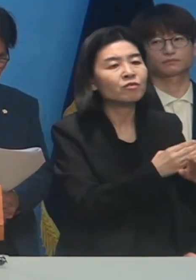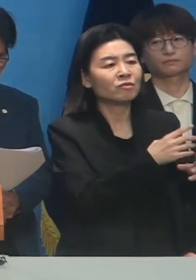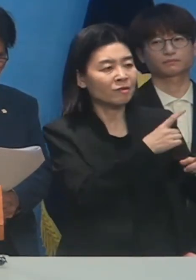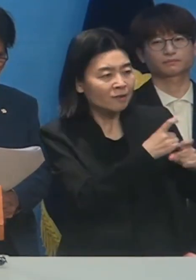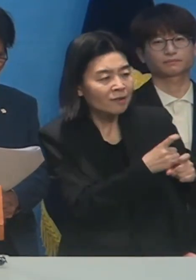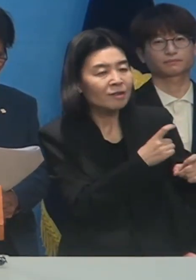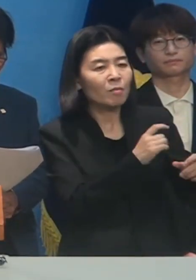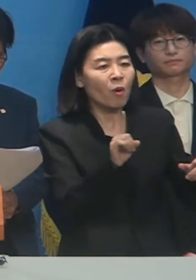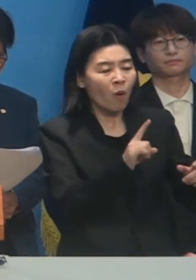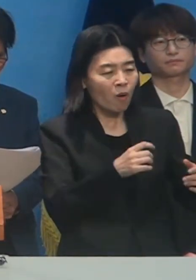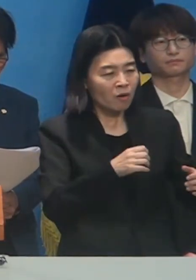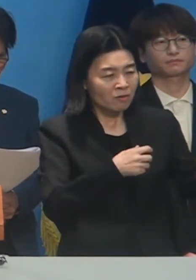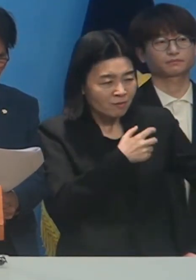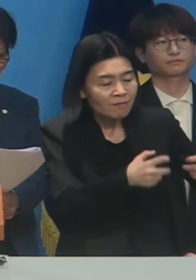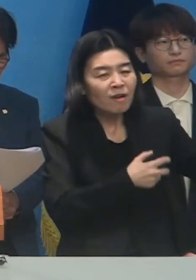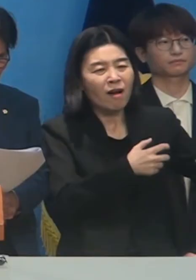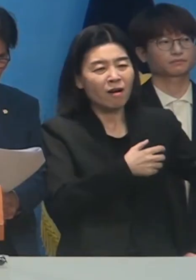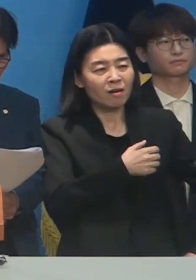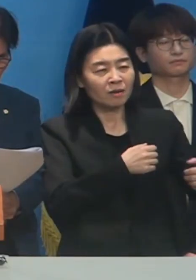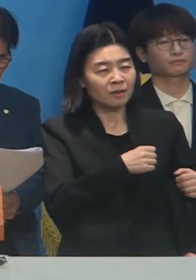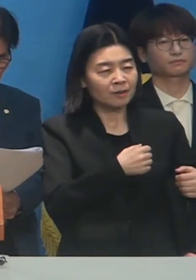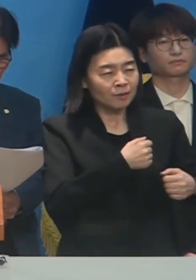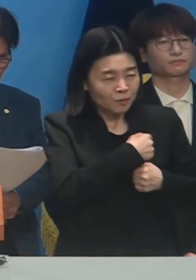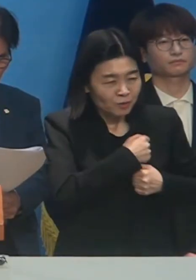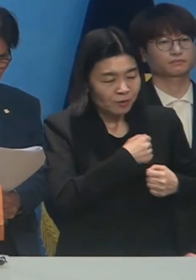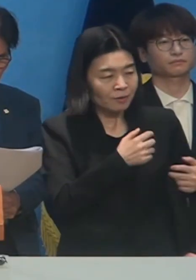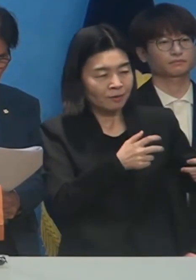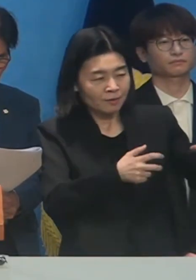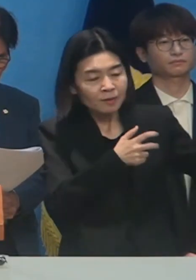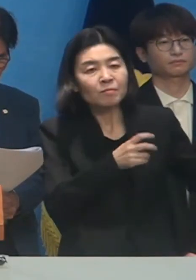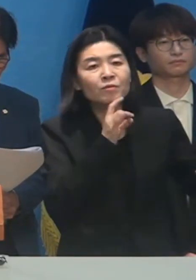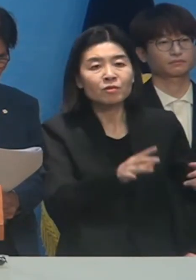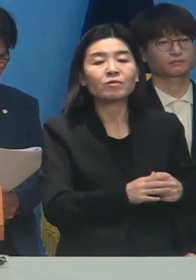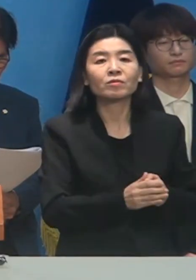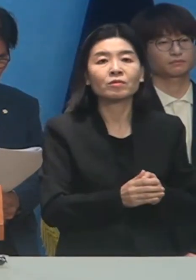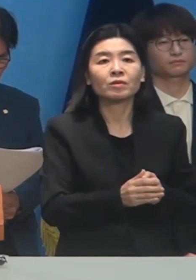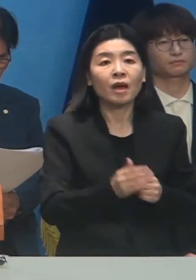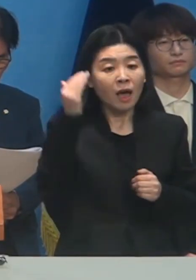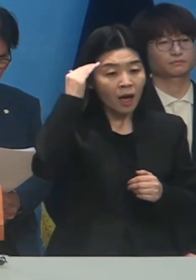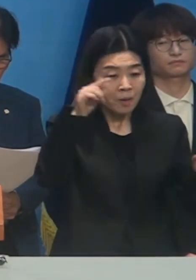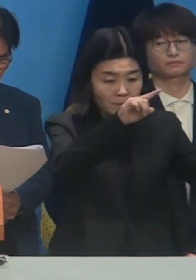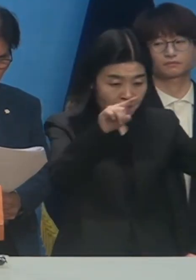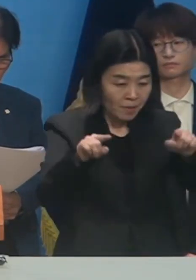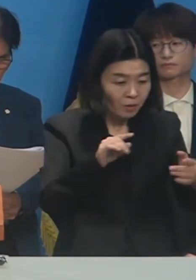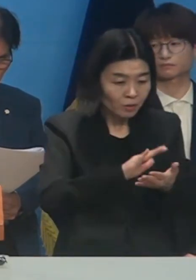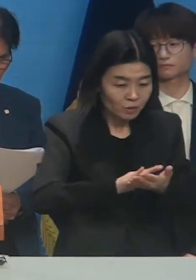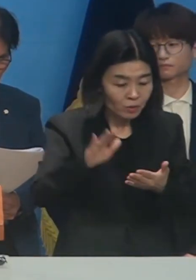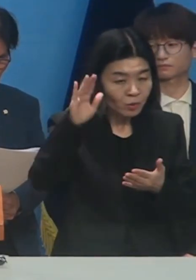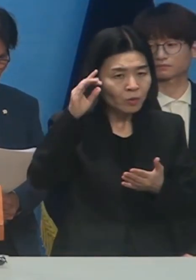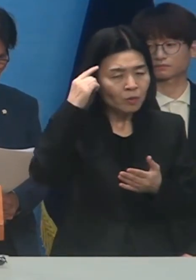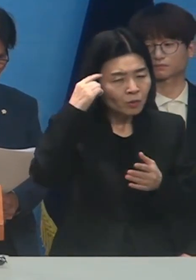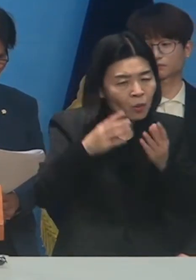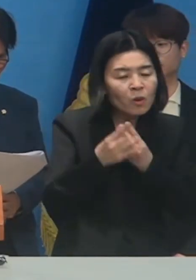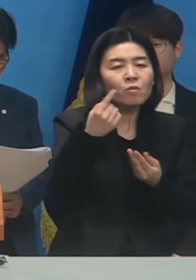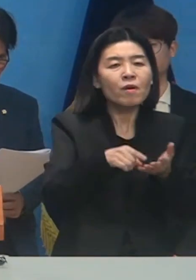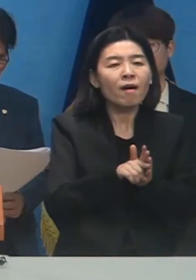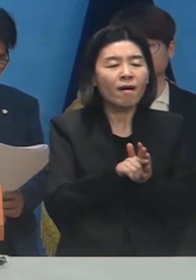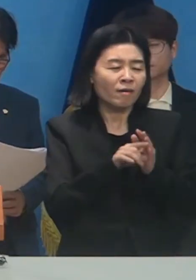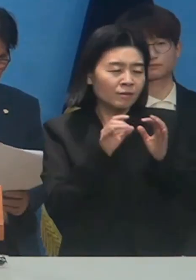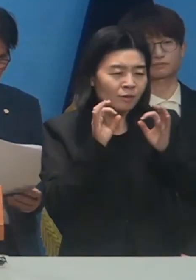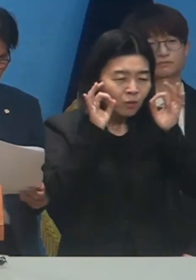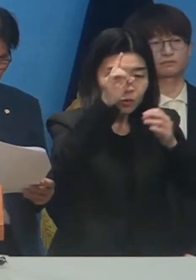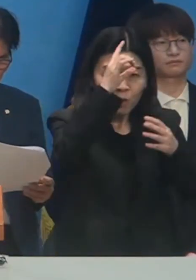군사적 대치만이 남아있는 상황입니다. 그동안 한반도 통일을 위한 역대 정부들의